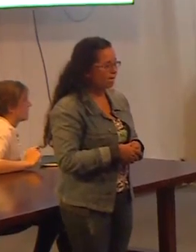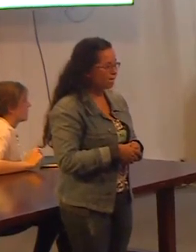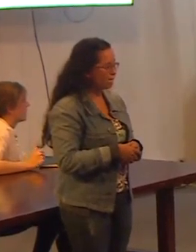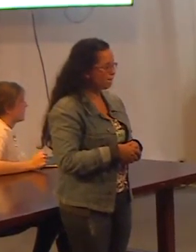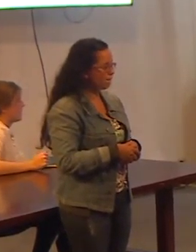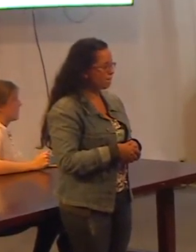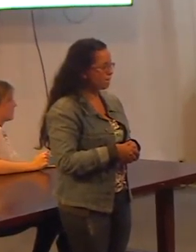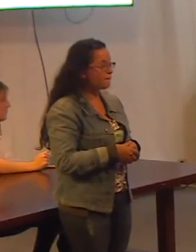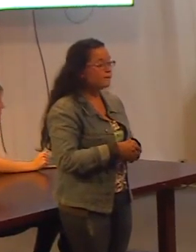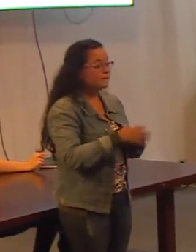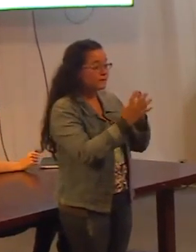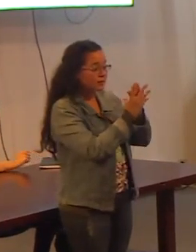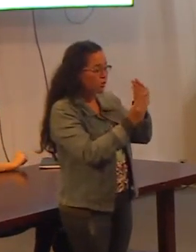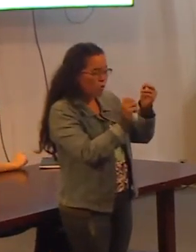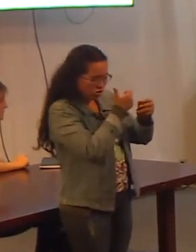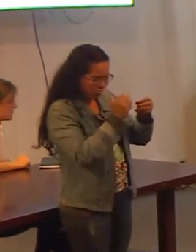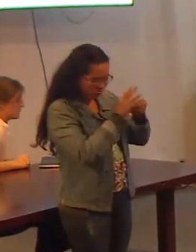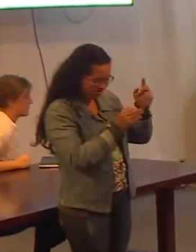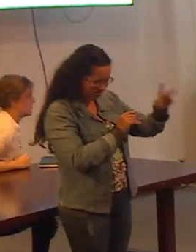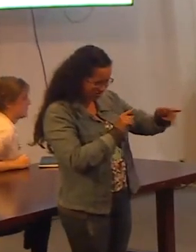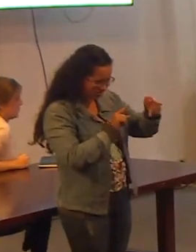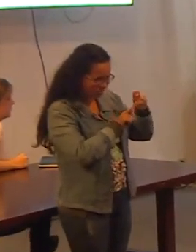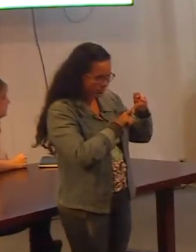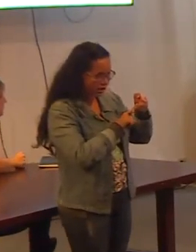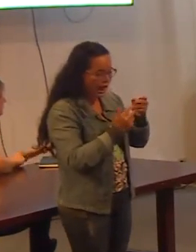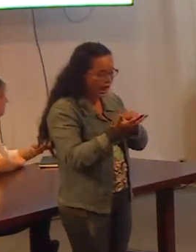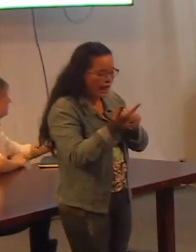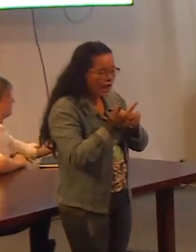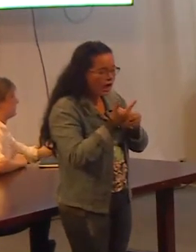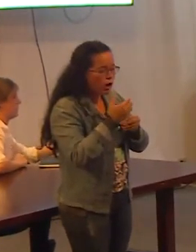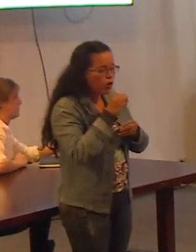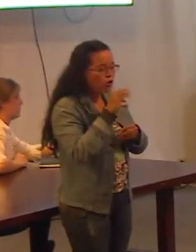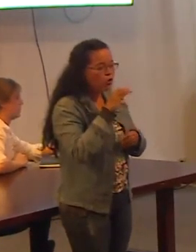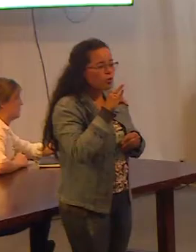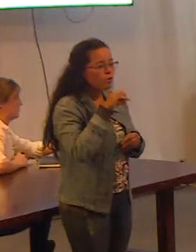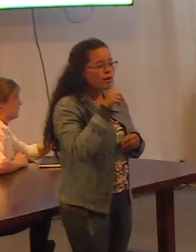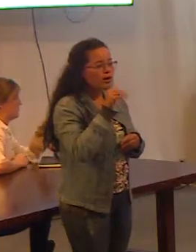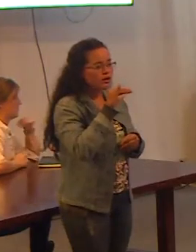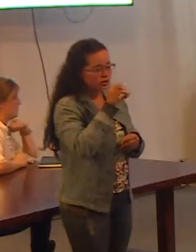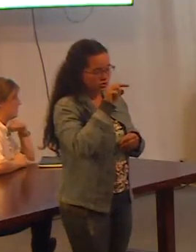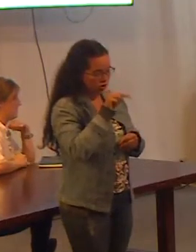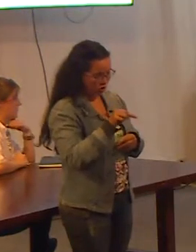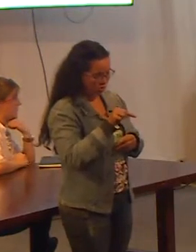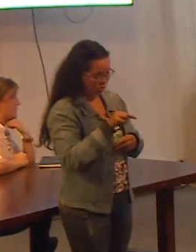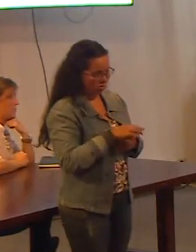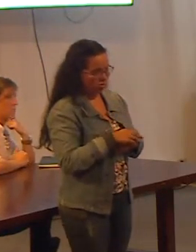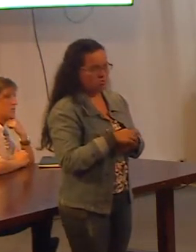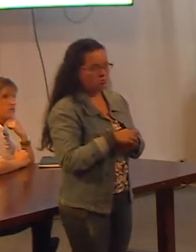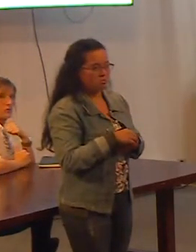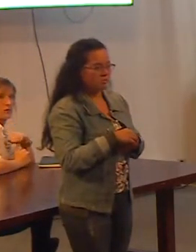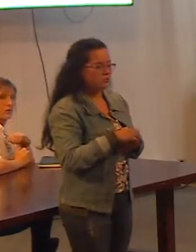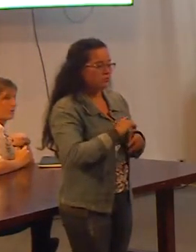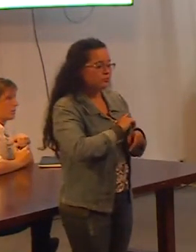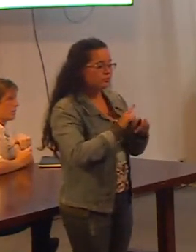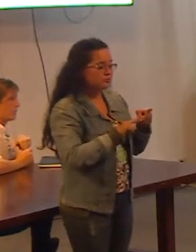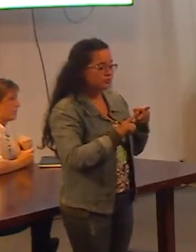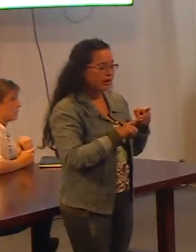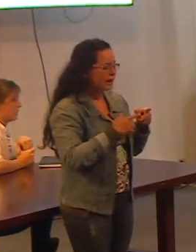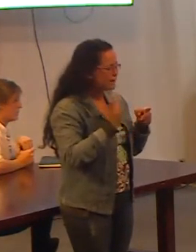La categoría que sigue es arte como ocupación o destreza. Cabe resaltar que esta categoría es